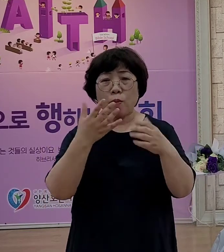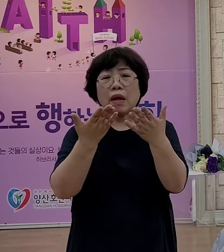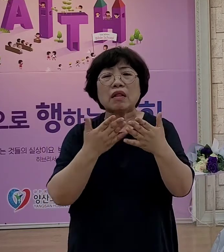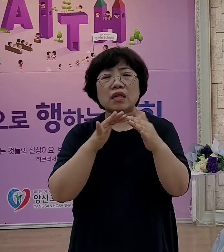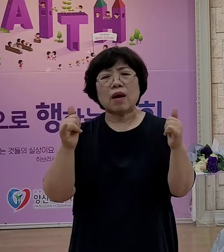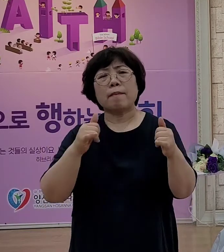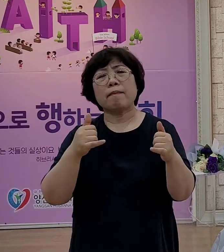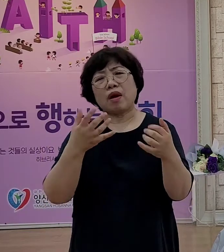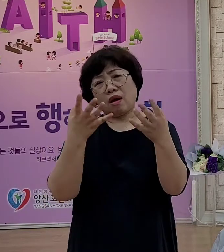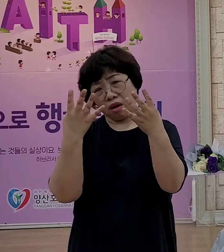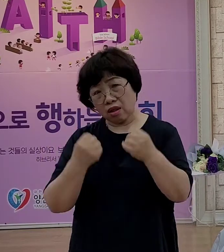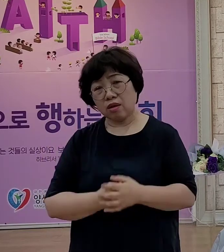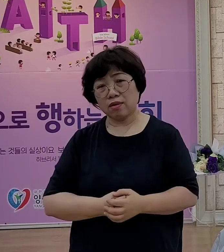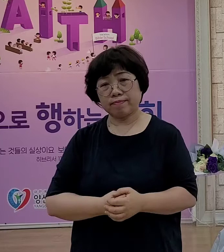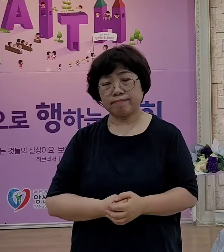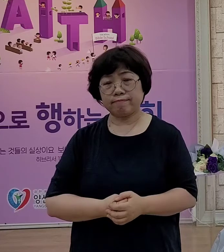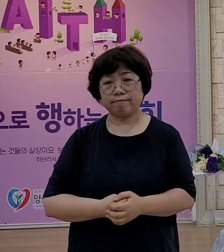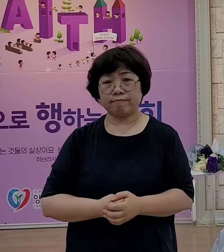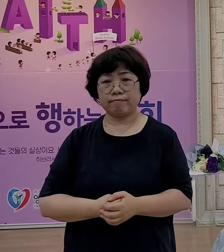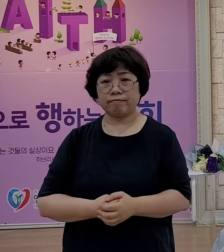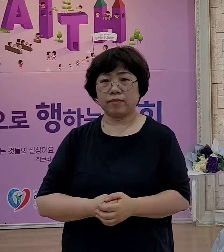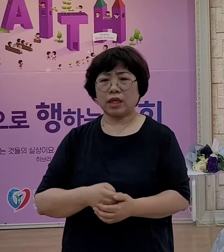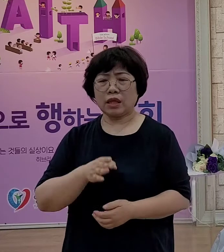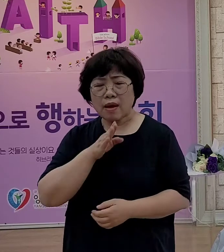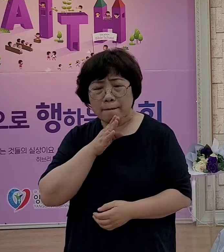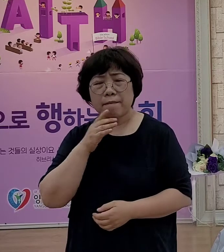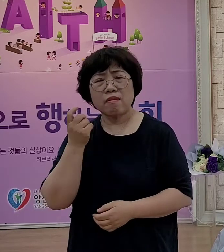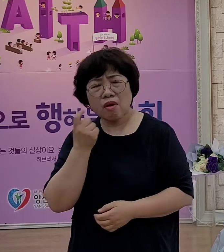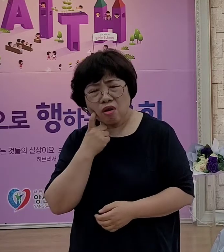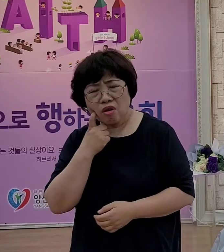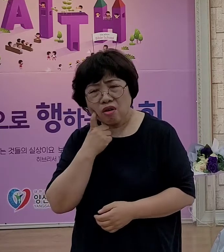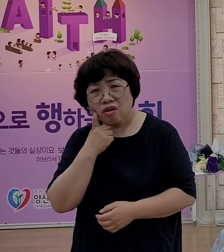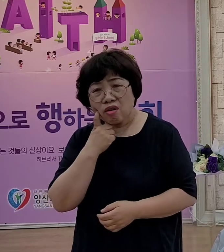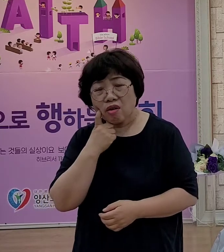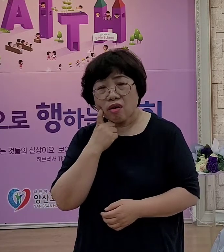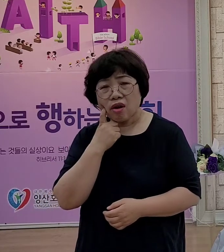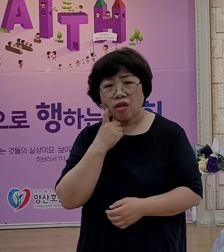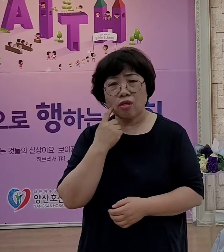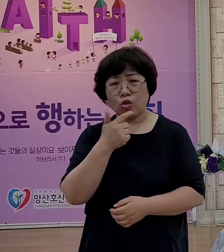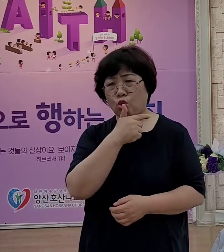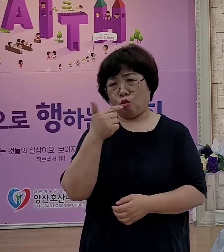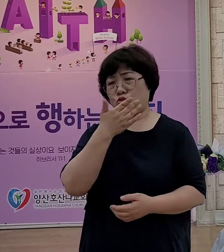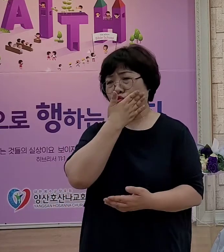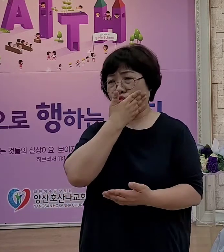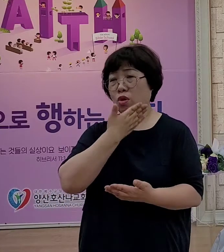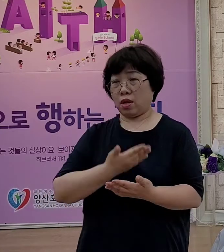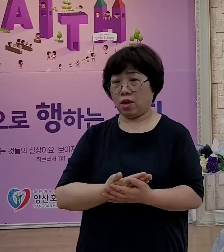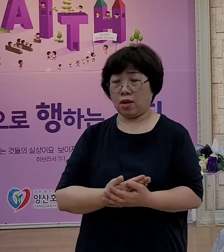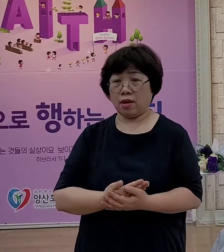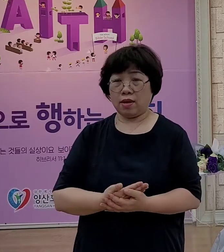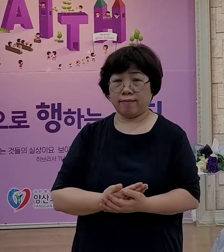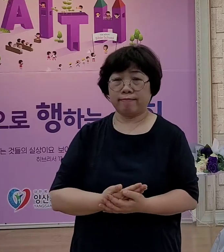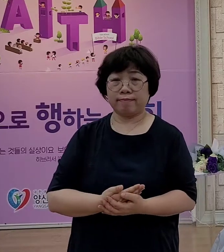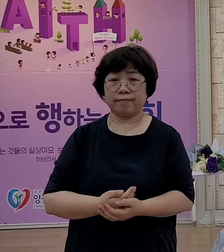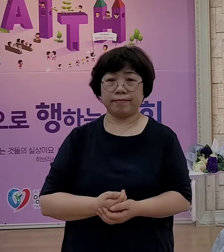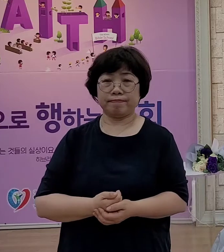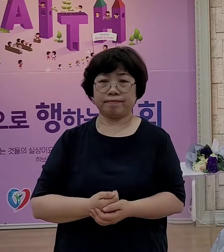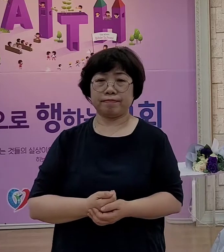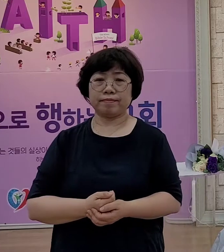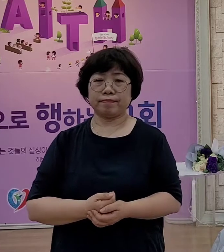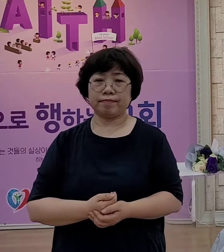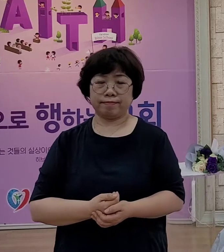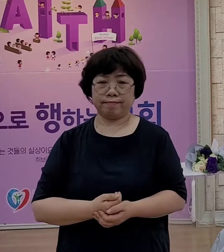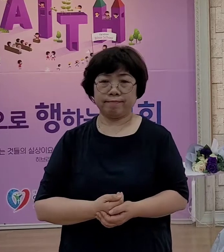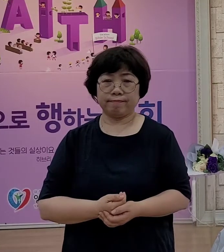말하고 싶습니다. 이게 사실인지 아닌지 이게 얼마나 중요하다는 것을 보여주는 단적인